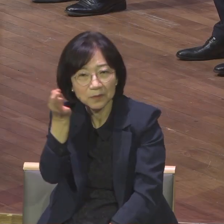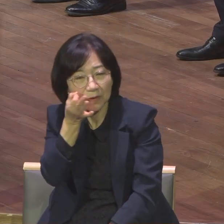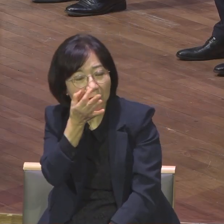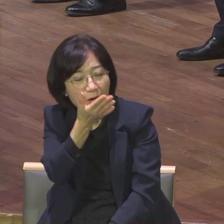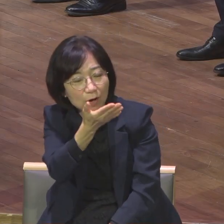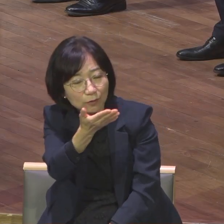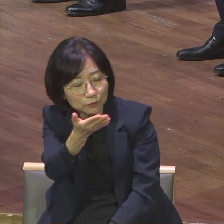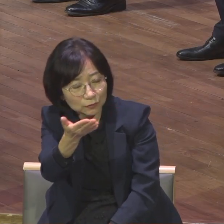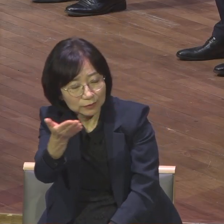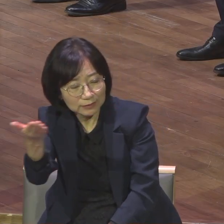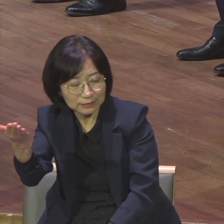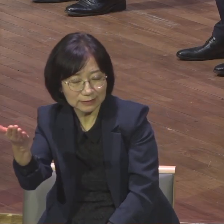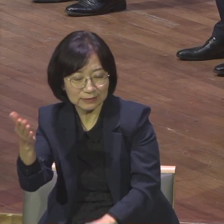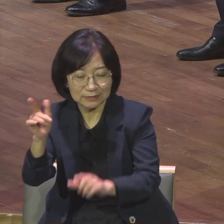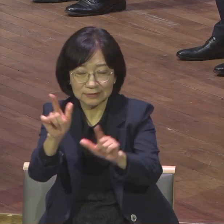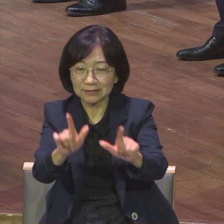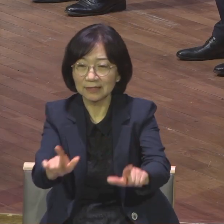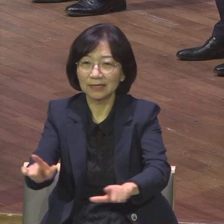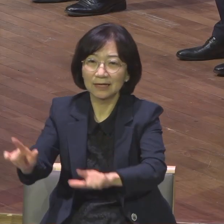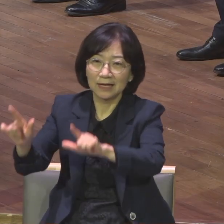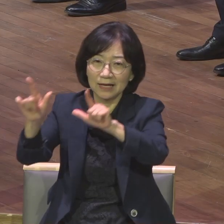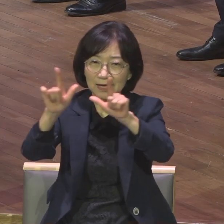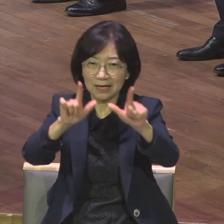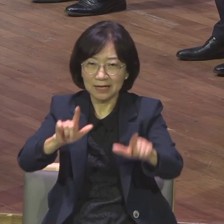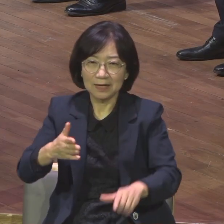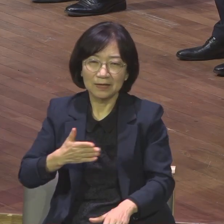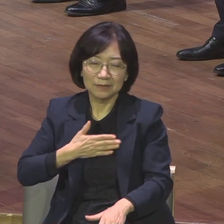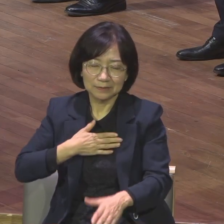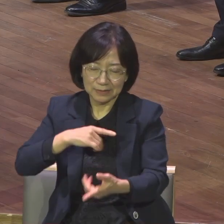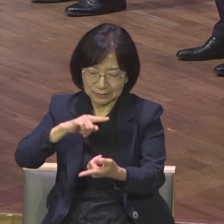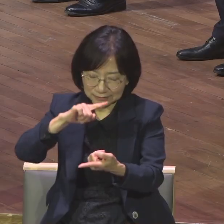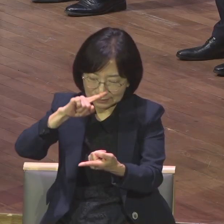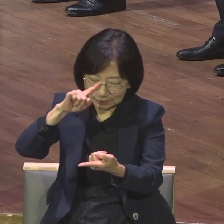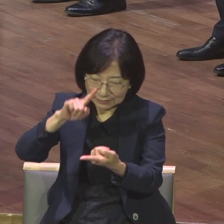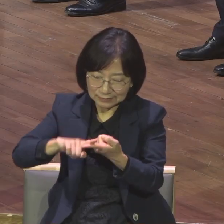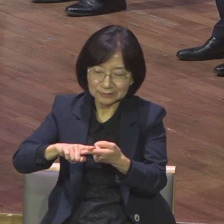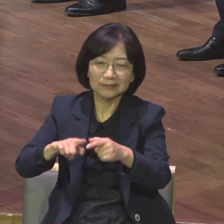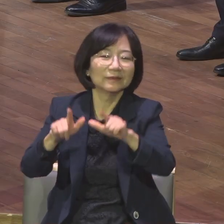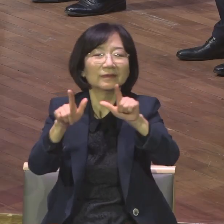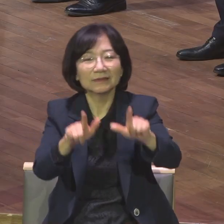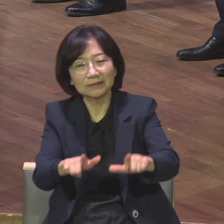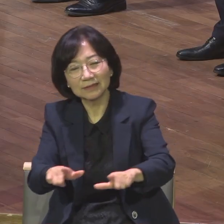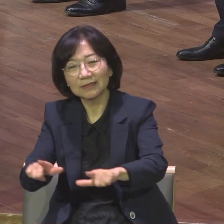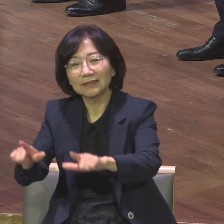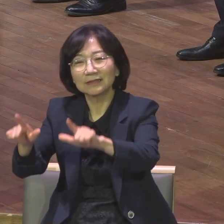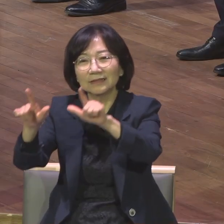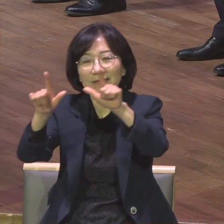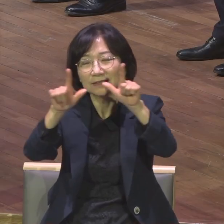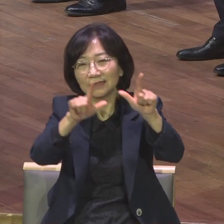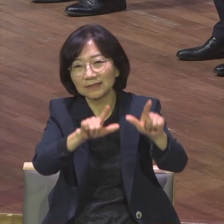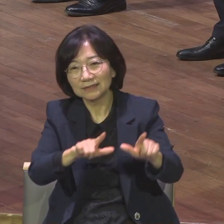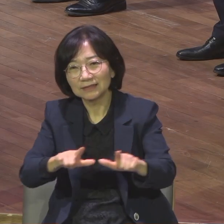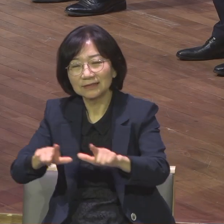주님이 보여주신 삶 나 그렇게만